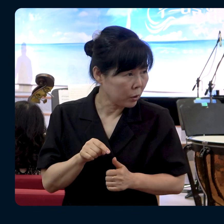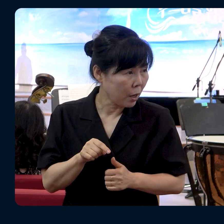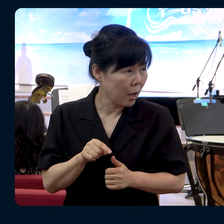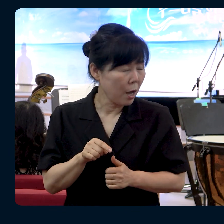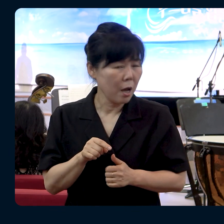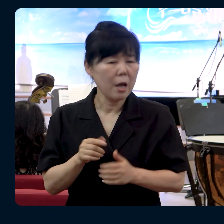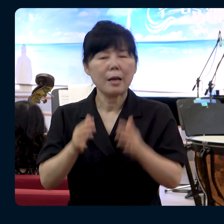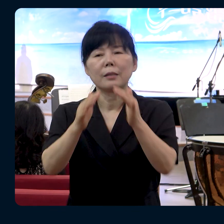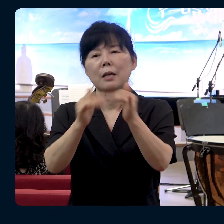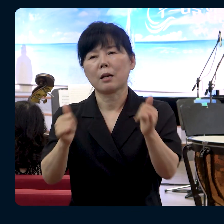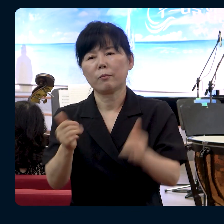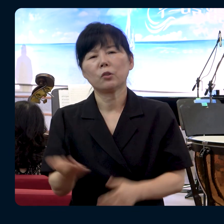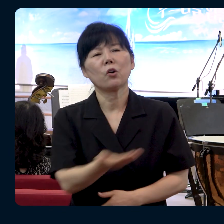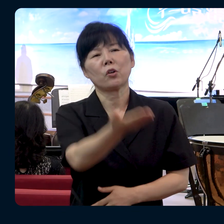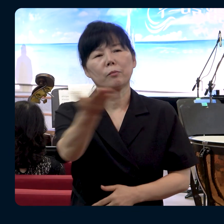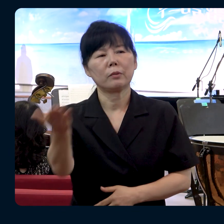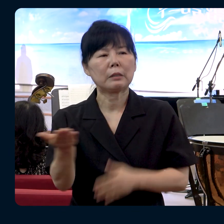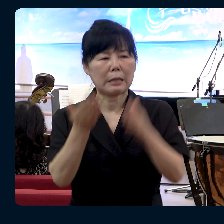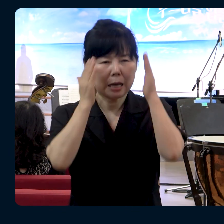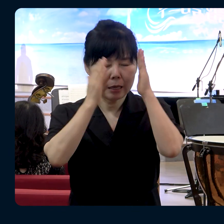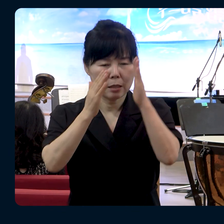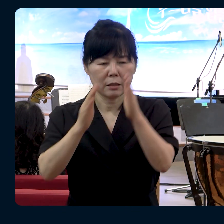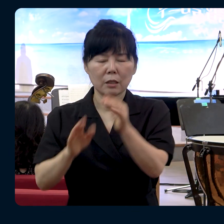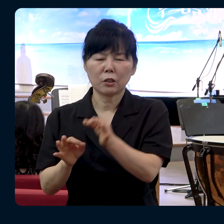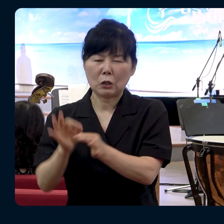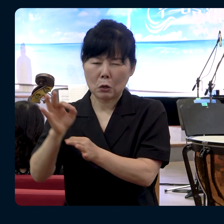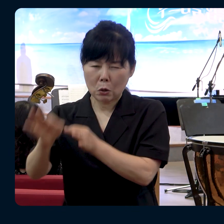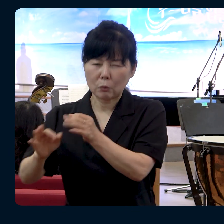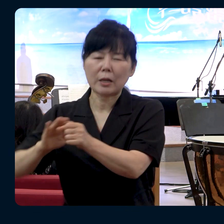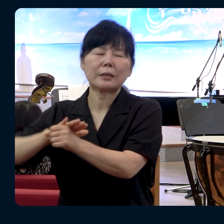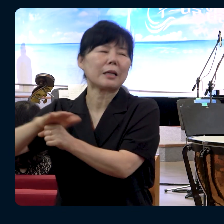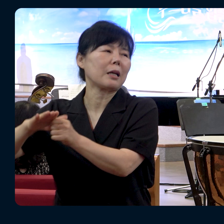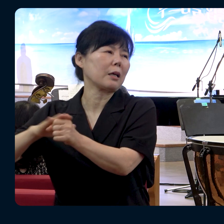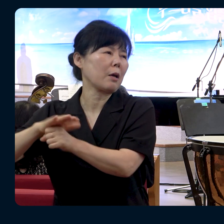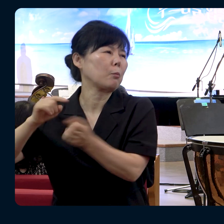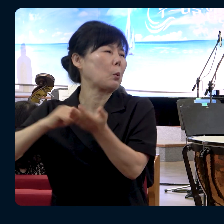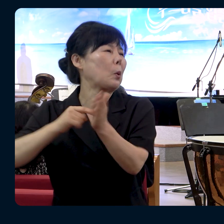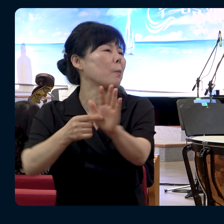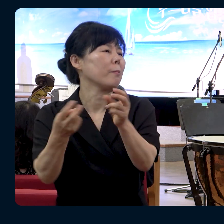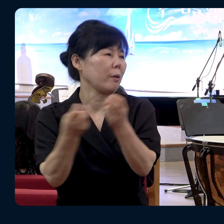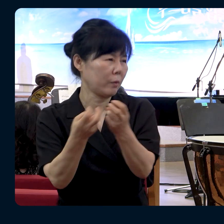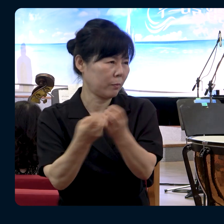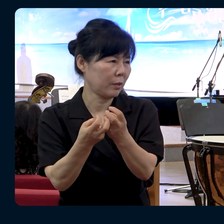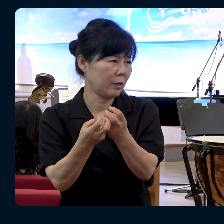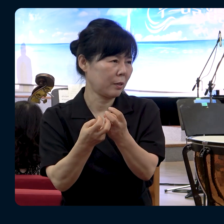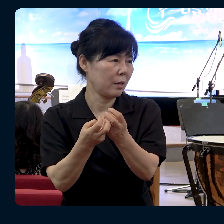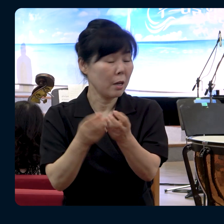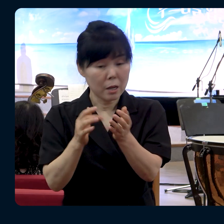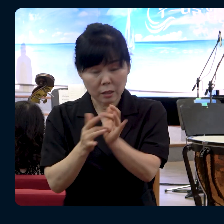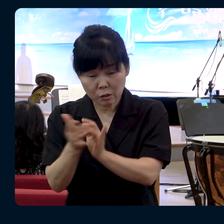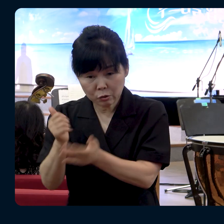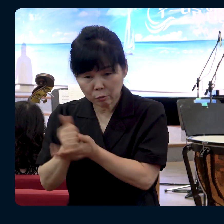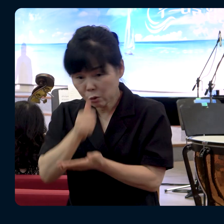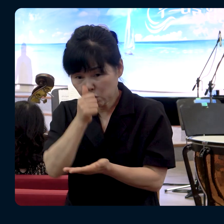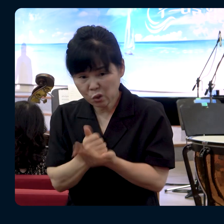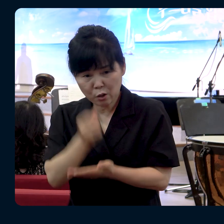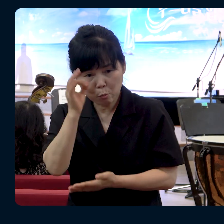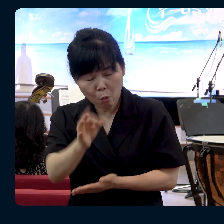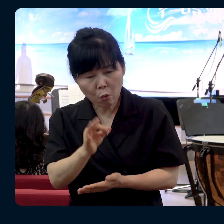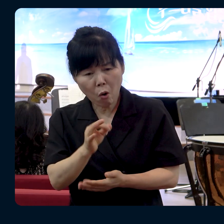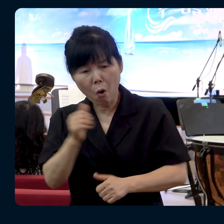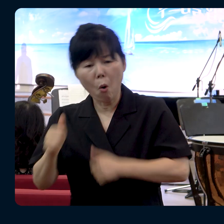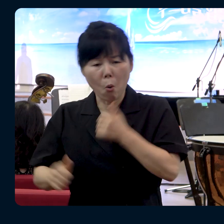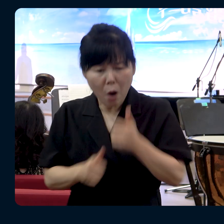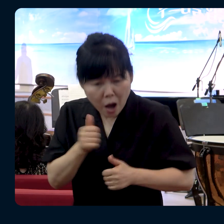영원한 사랑으로 표현되는 것입니다. 죄를 향한 예수 그리스도의 분노가 분노로 표출되는